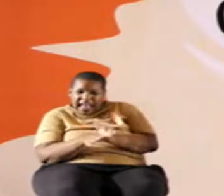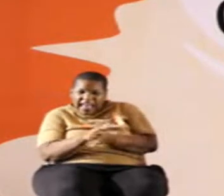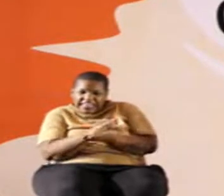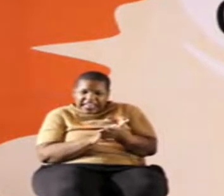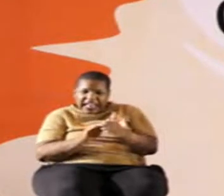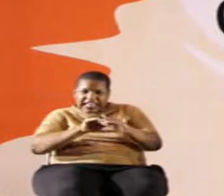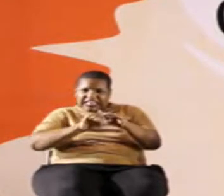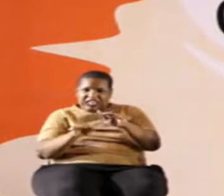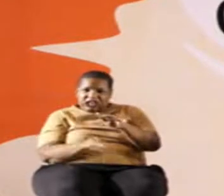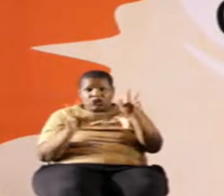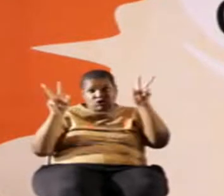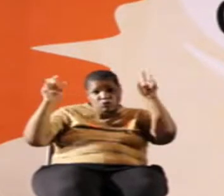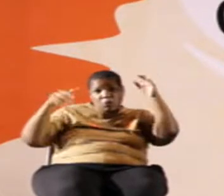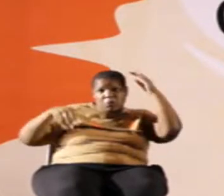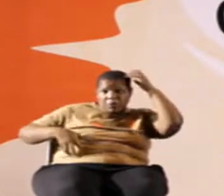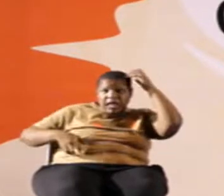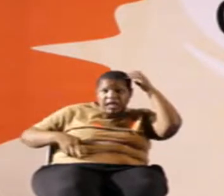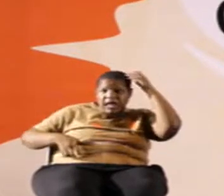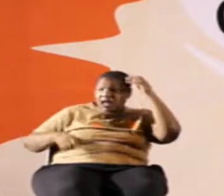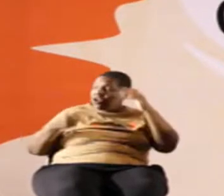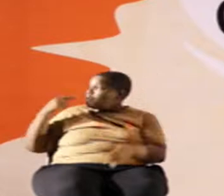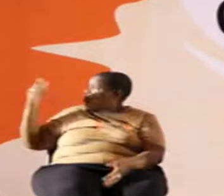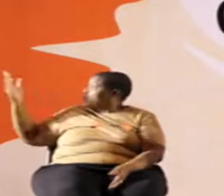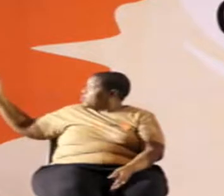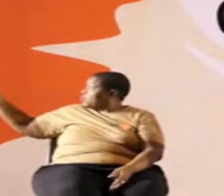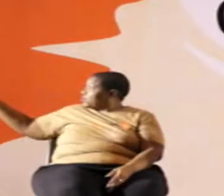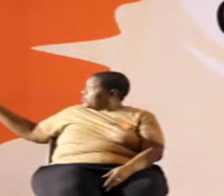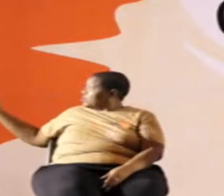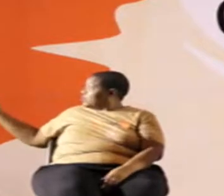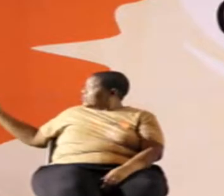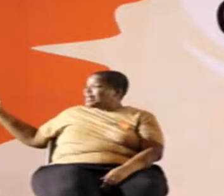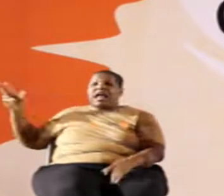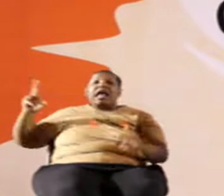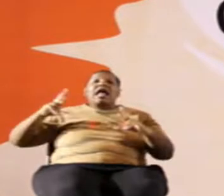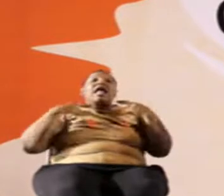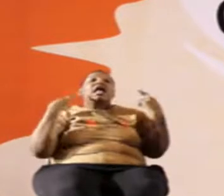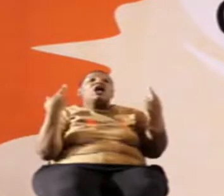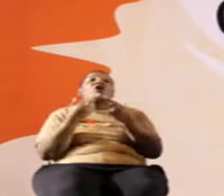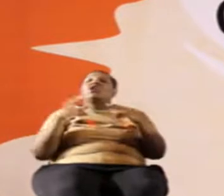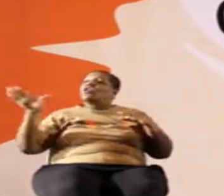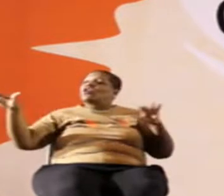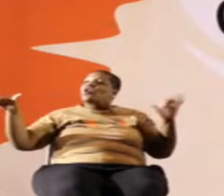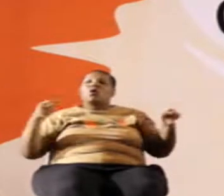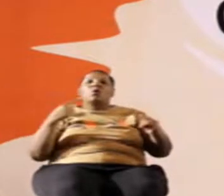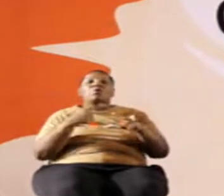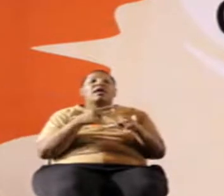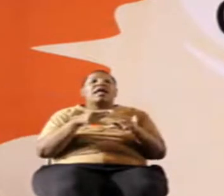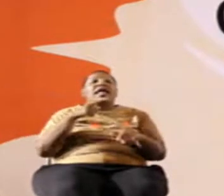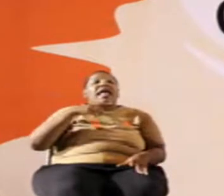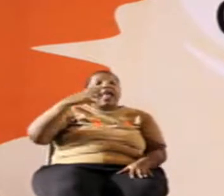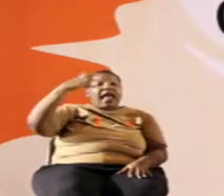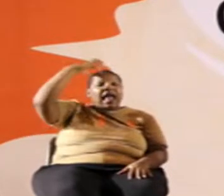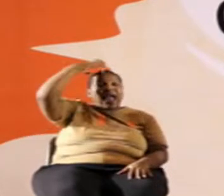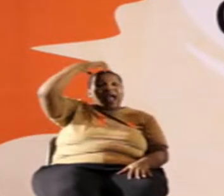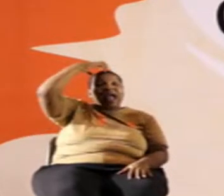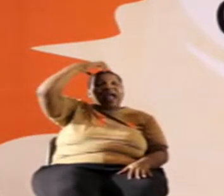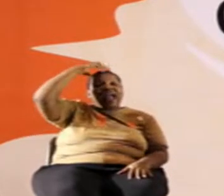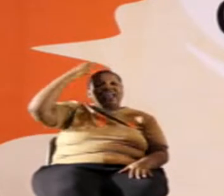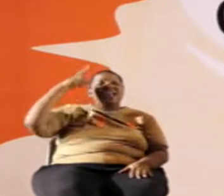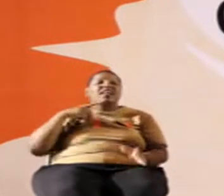Tipo macaca. Não é? Botou lá e o que, que ela reuniu, por quê? Porque a música se chama Rainha da